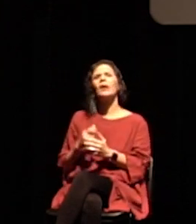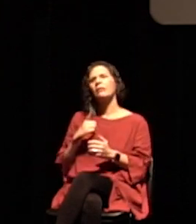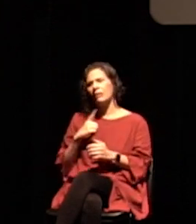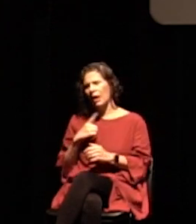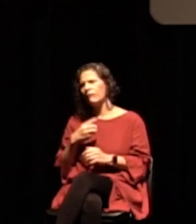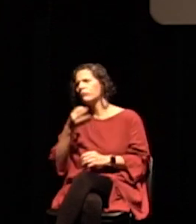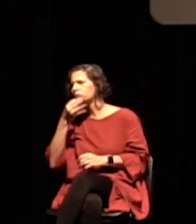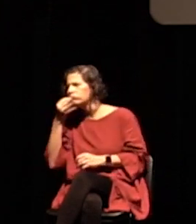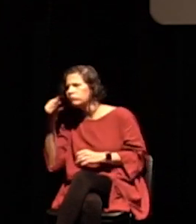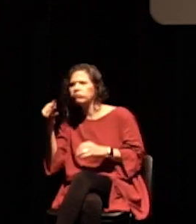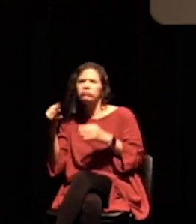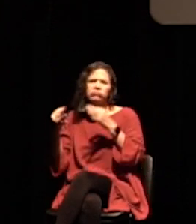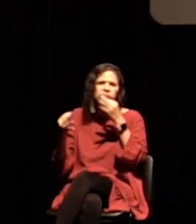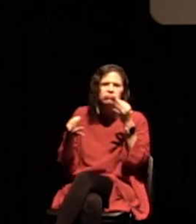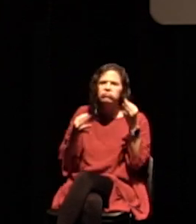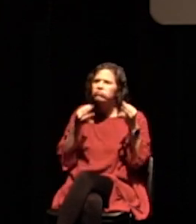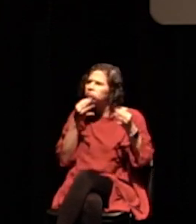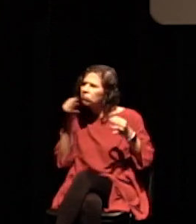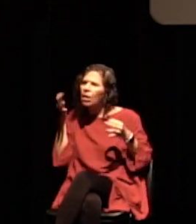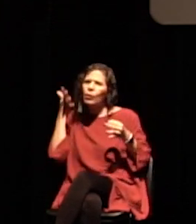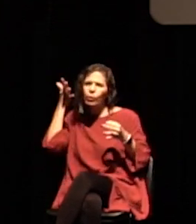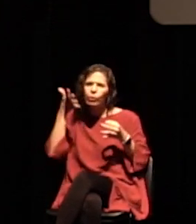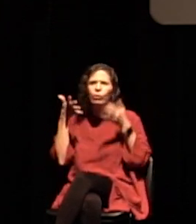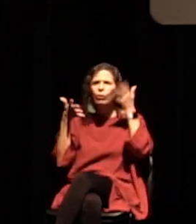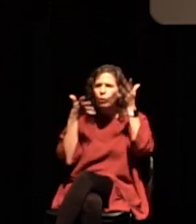Então, eu acho,